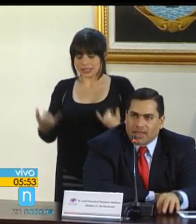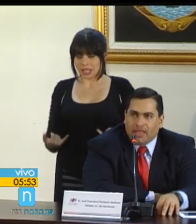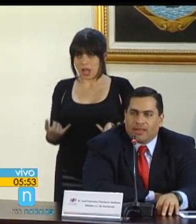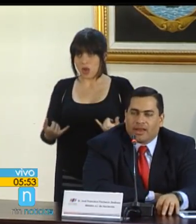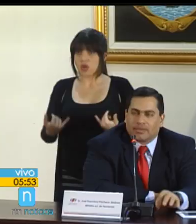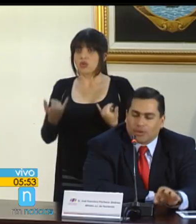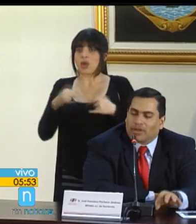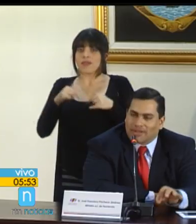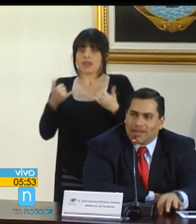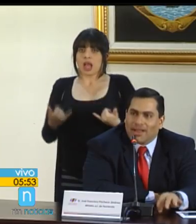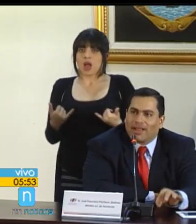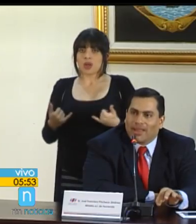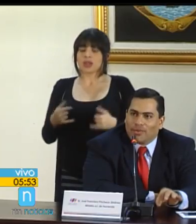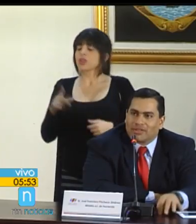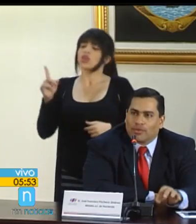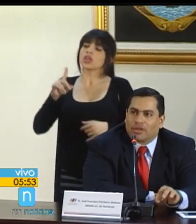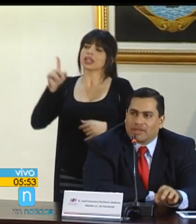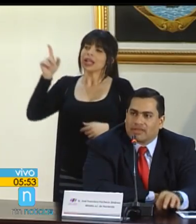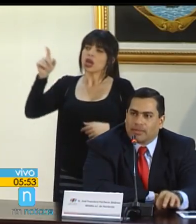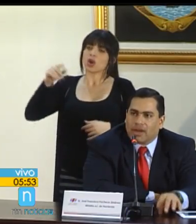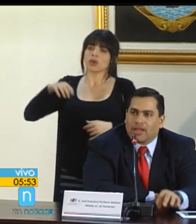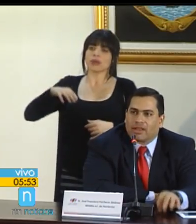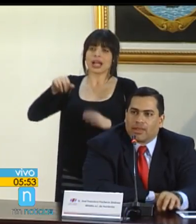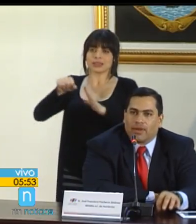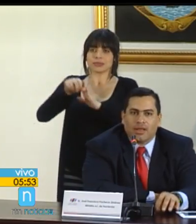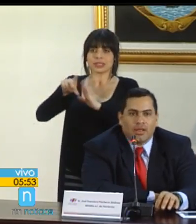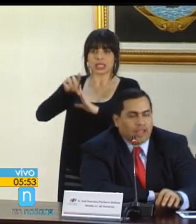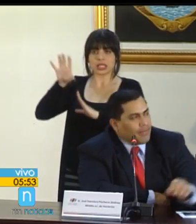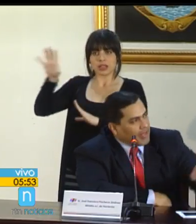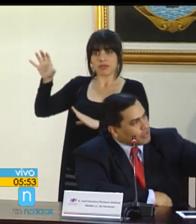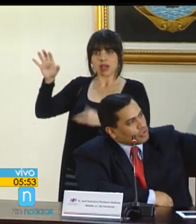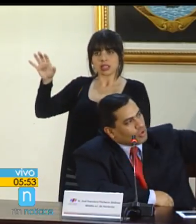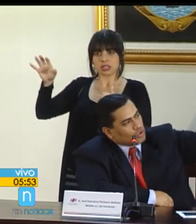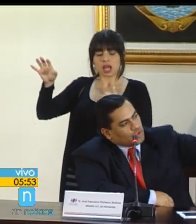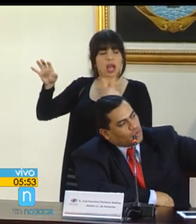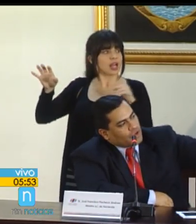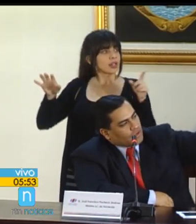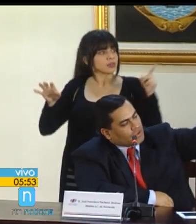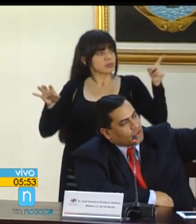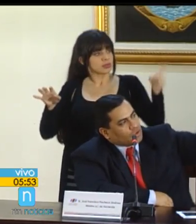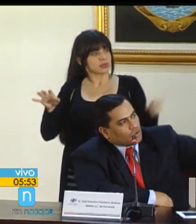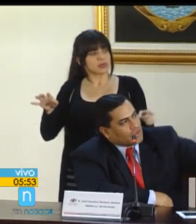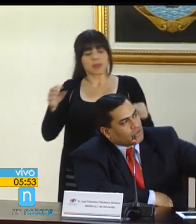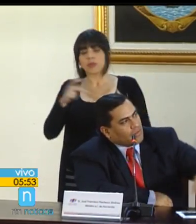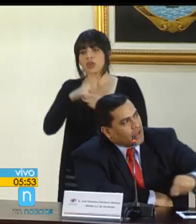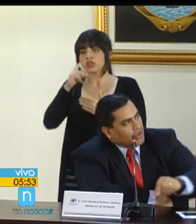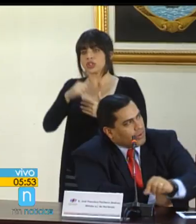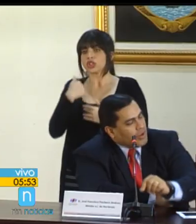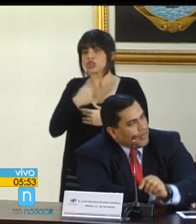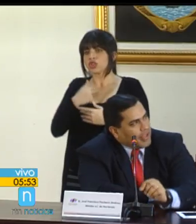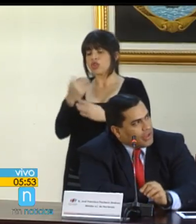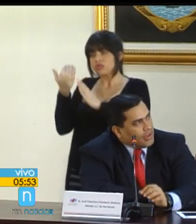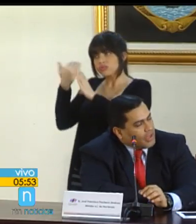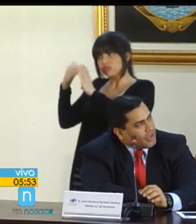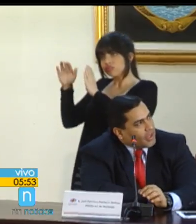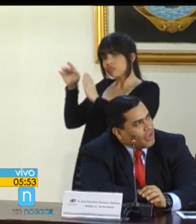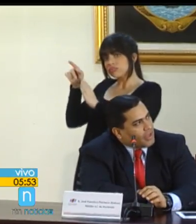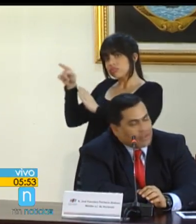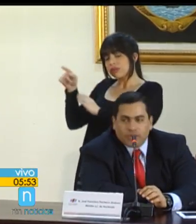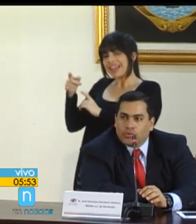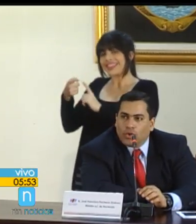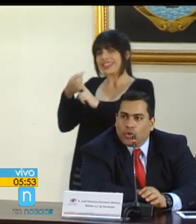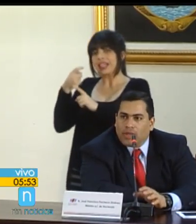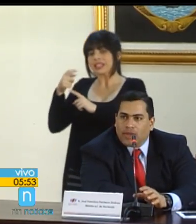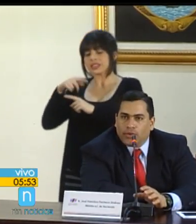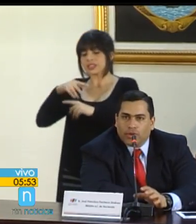están aquí, están allá en Cuesta Moras, en la Asamblea Legislativa. ¿Okay? Estos son los 8 proyectos que nosotros hemos enviado desde que